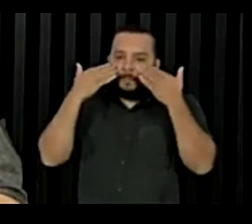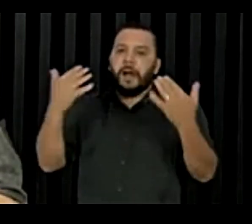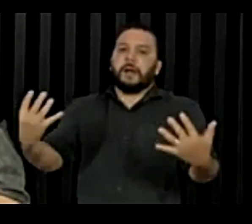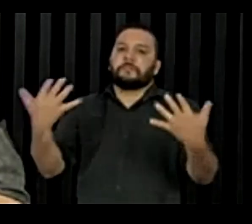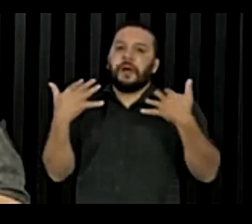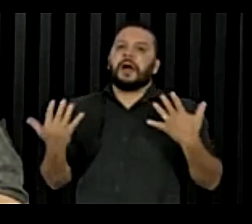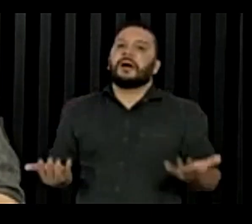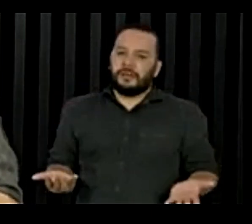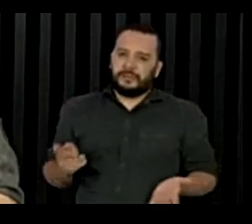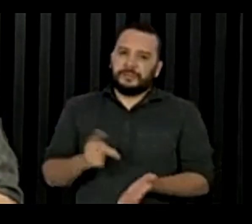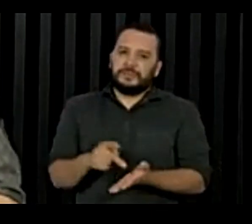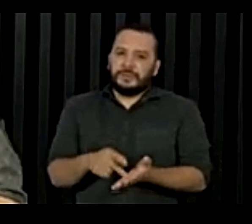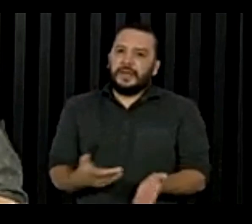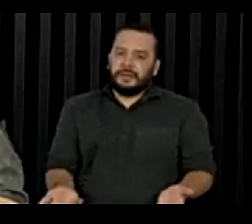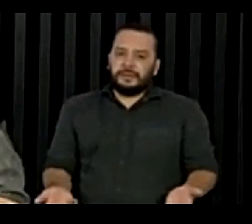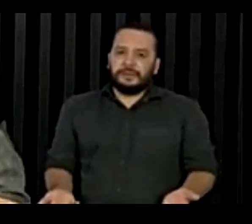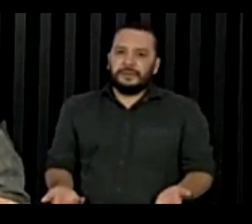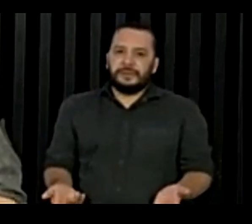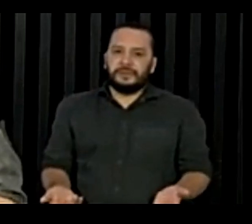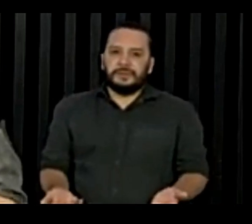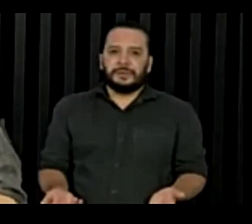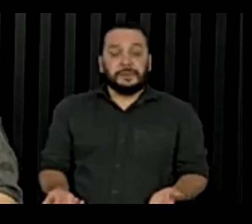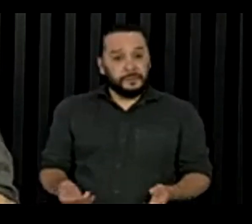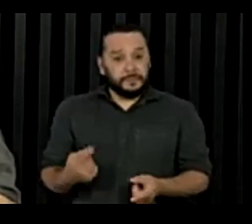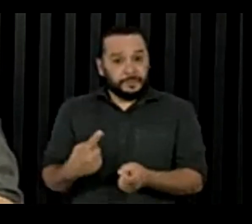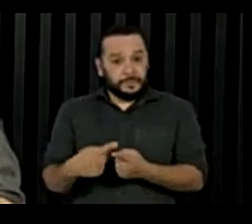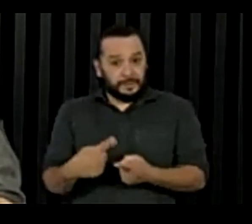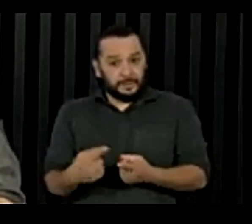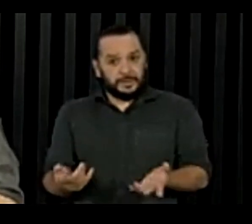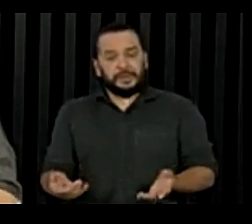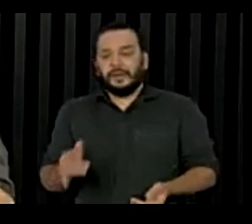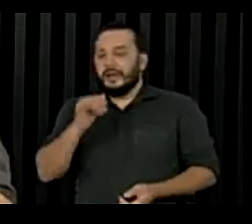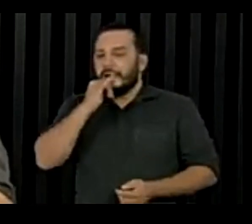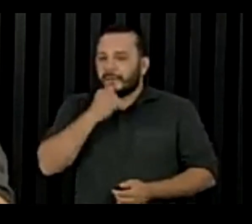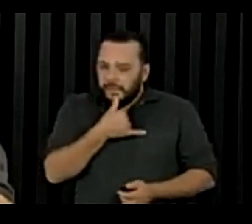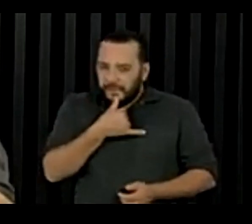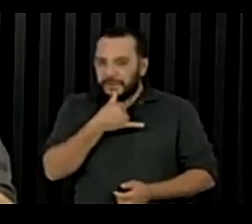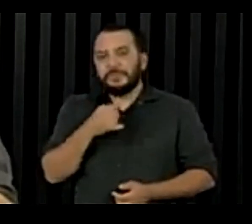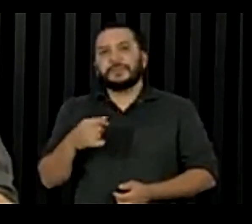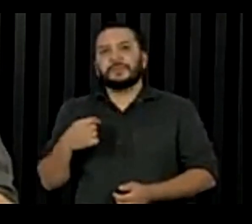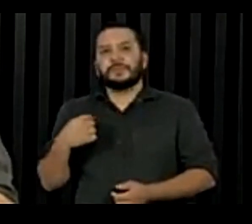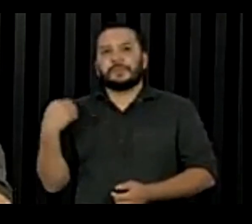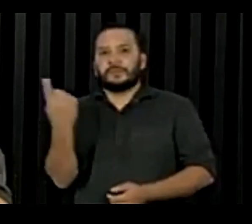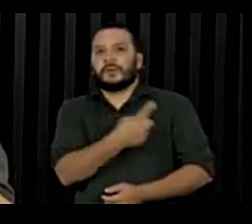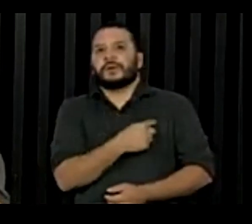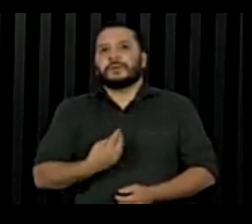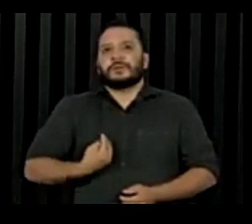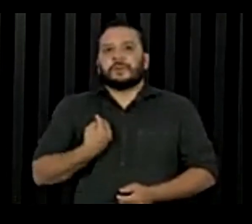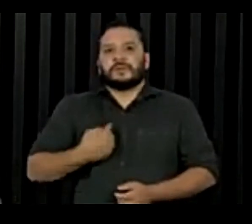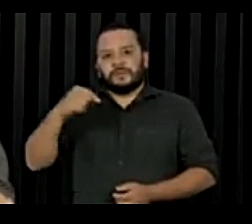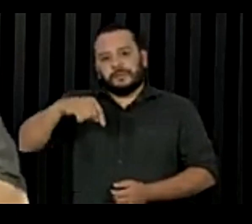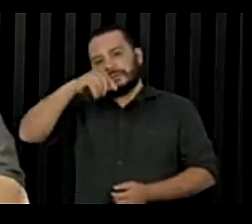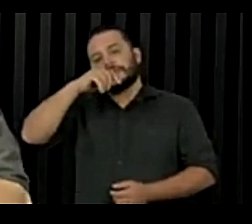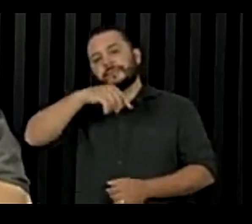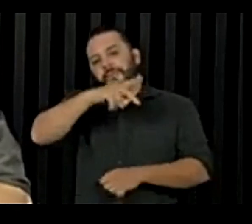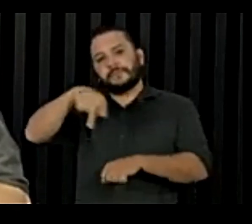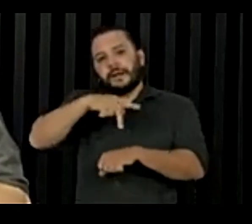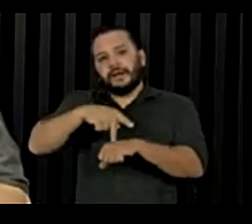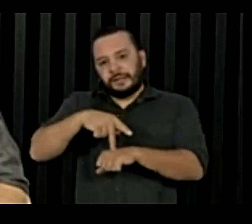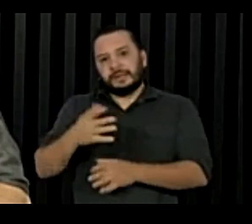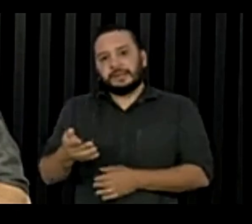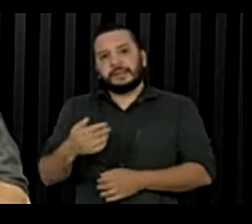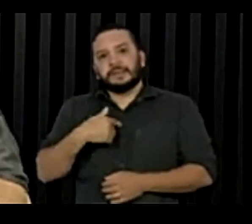para ganhar apelo popular. Por quê? Porque, infelizmente, a gente vive num país onde caçar gay dá